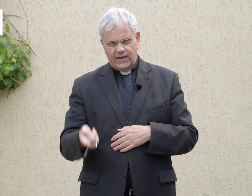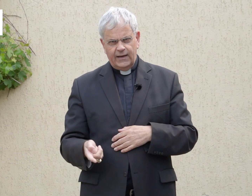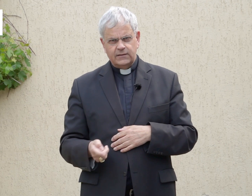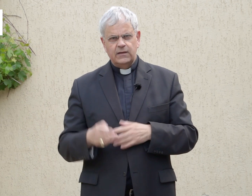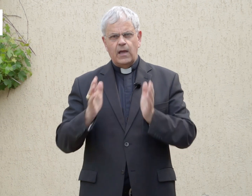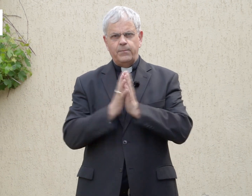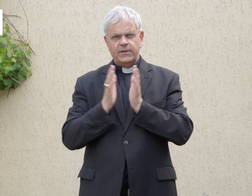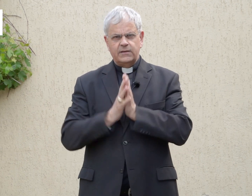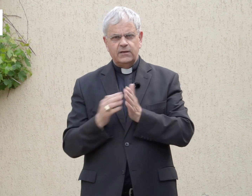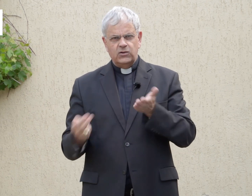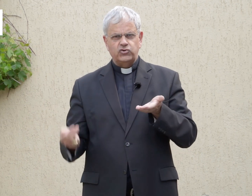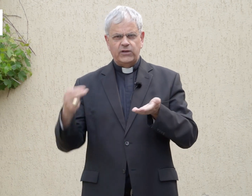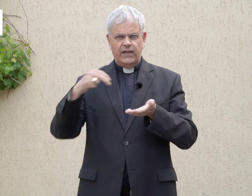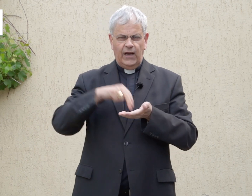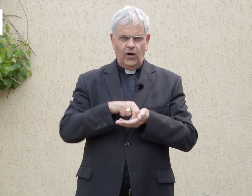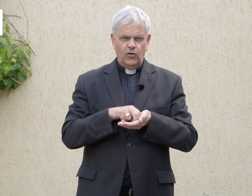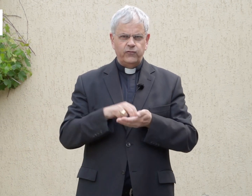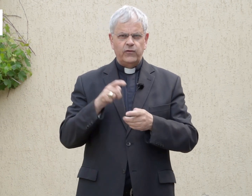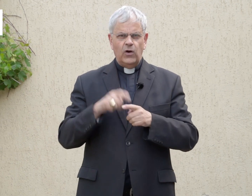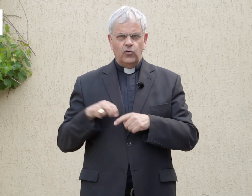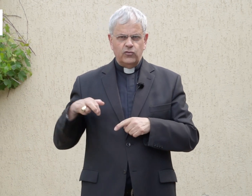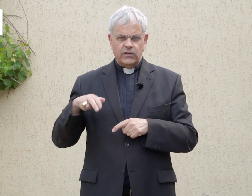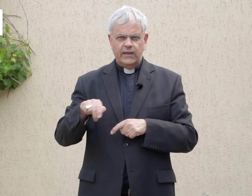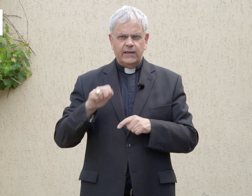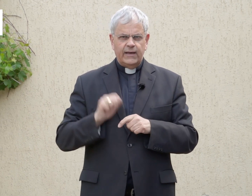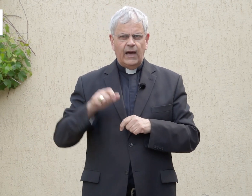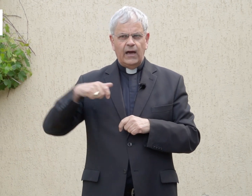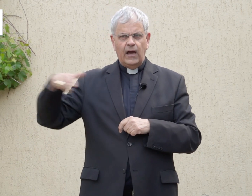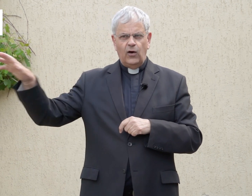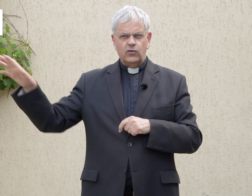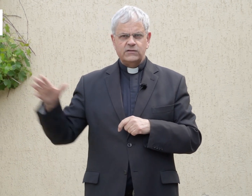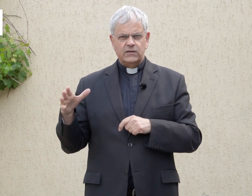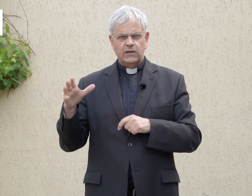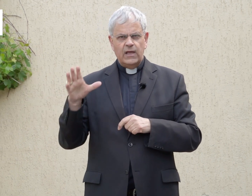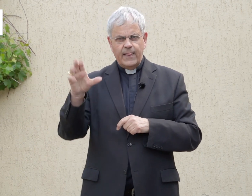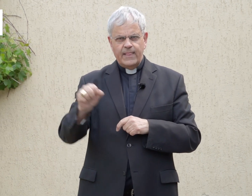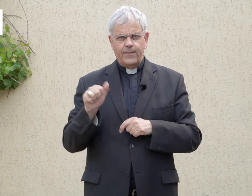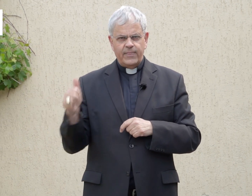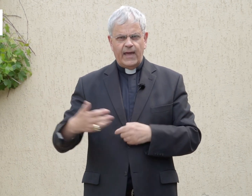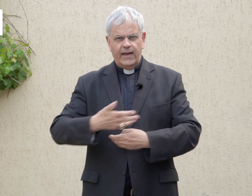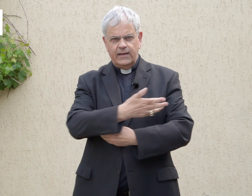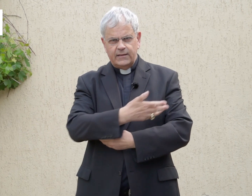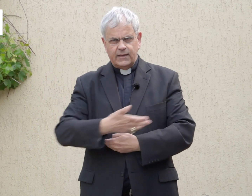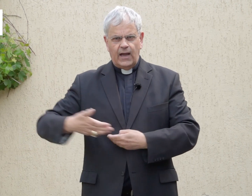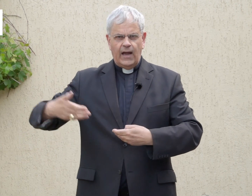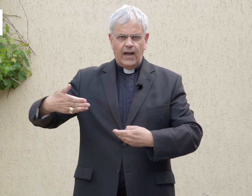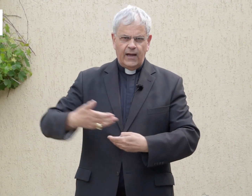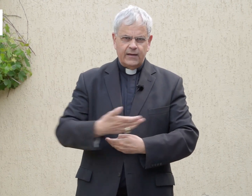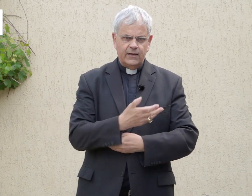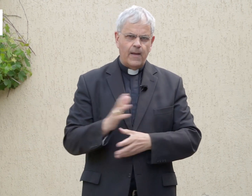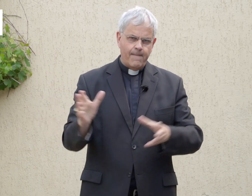sagt, bitte steh auf und geh nach Hause, nimm deine Trage